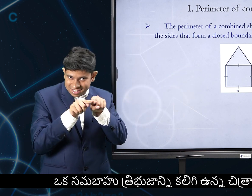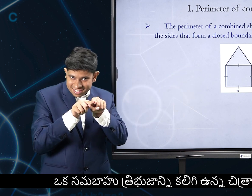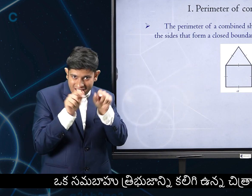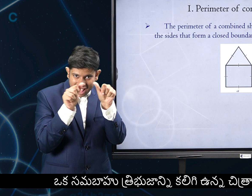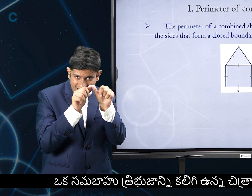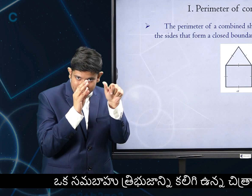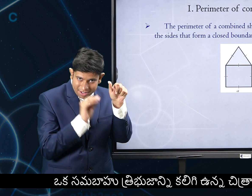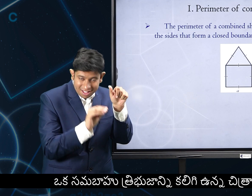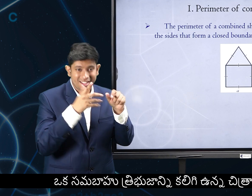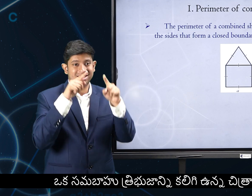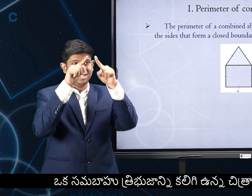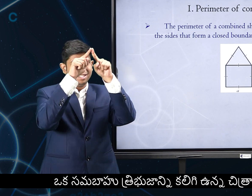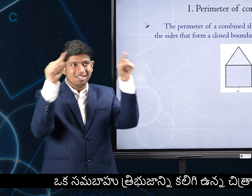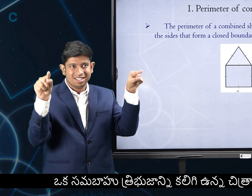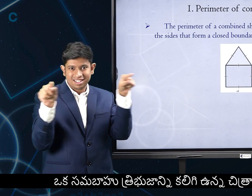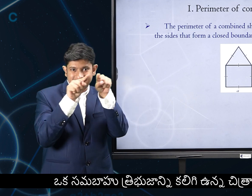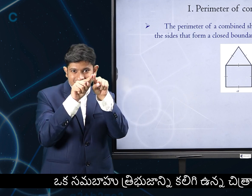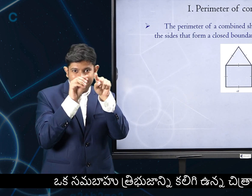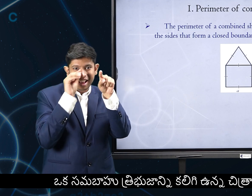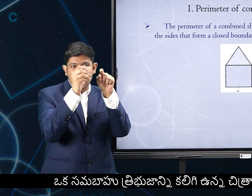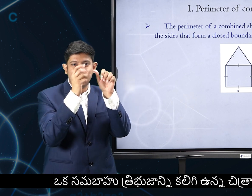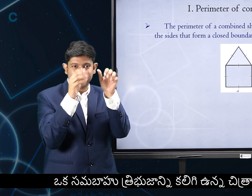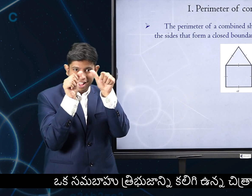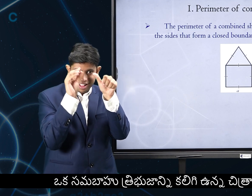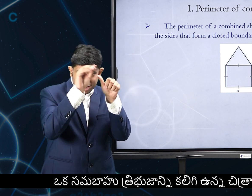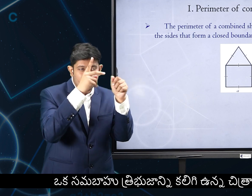సమబాహు త్రిభుజాన్ని కలిగి ఉన్న చిత్రాన్ని గమనించండి.